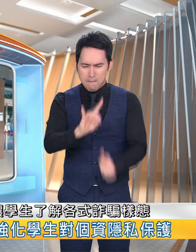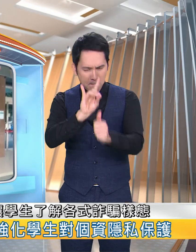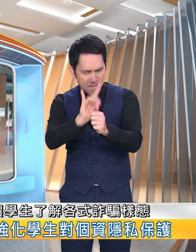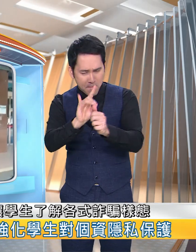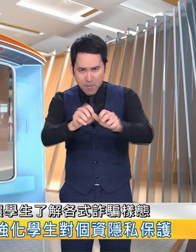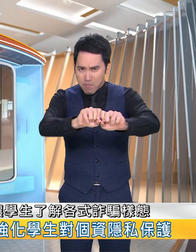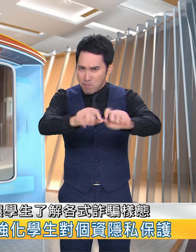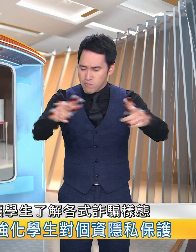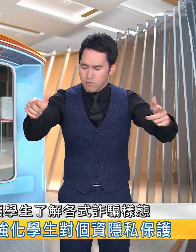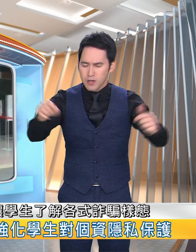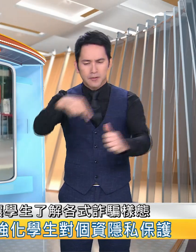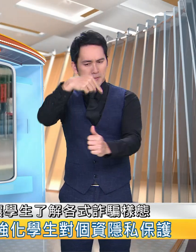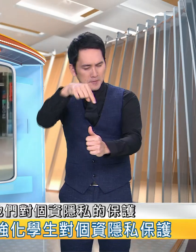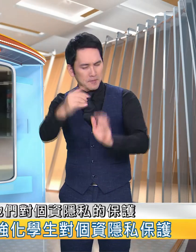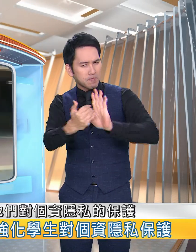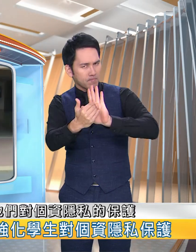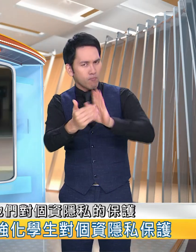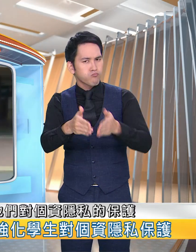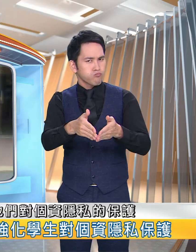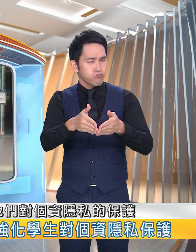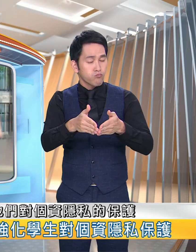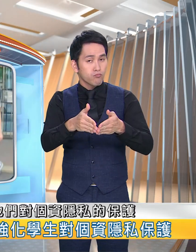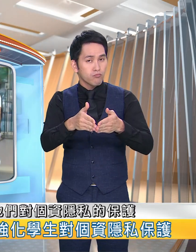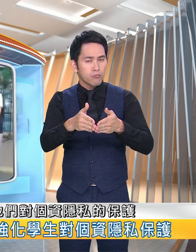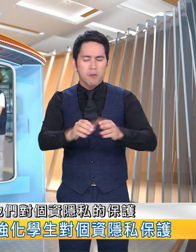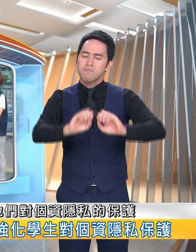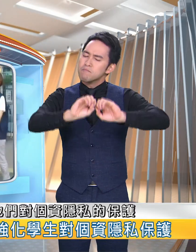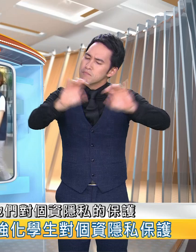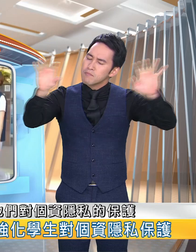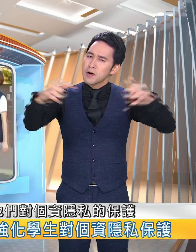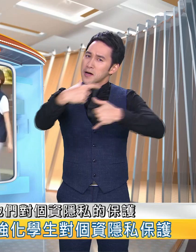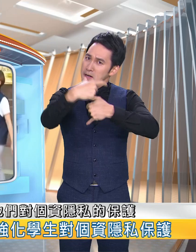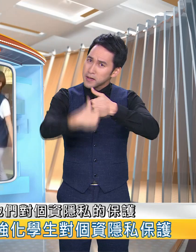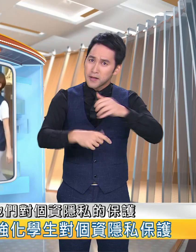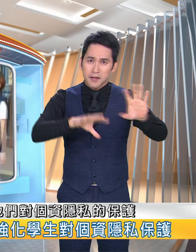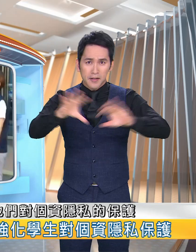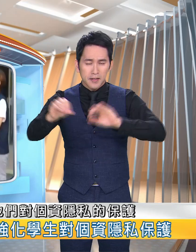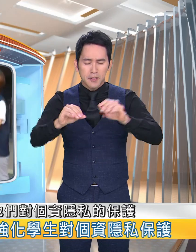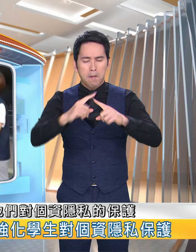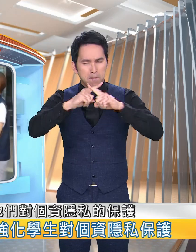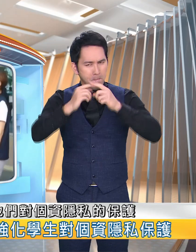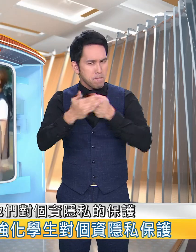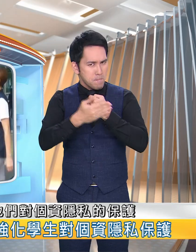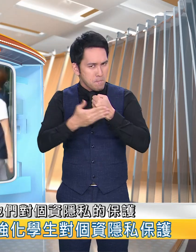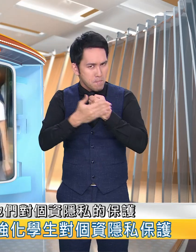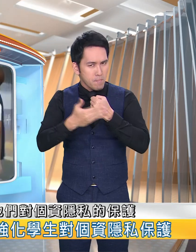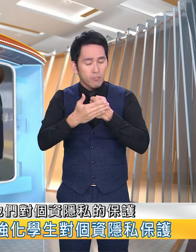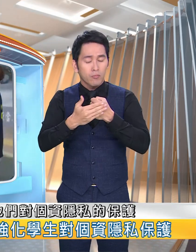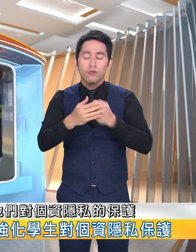骗的样态，也强调必须要强化他们对于个资隐私的保护。